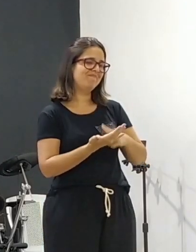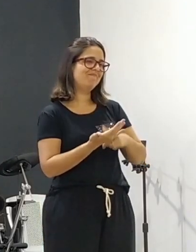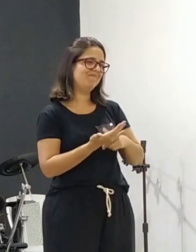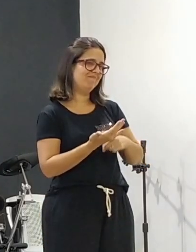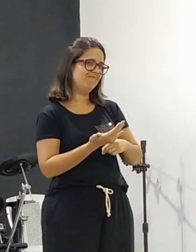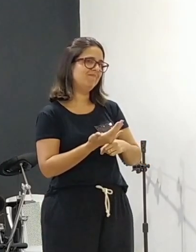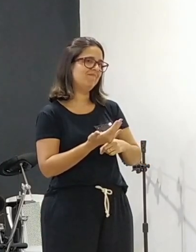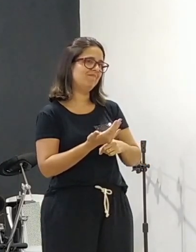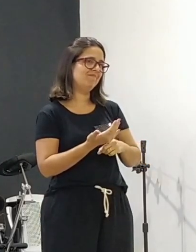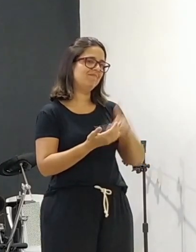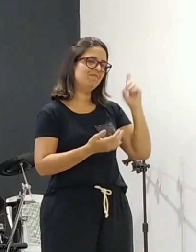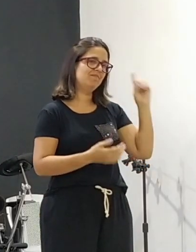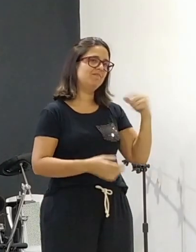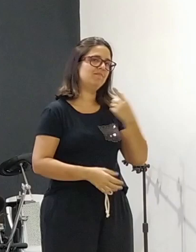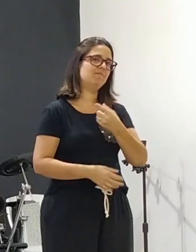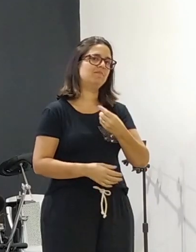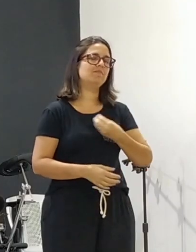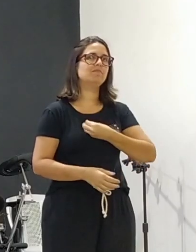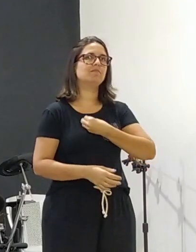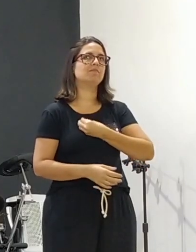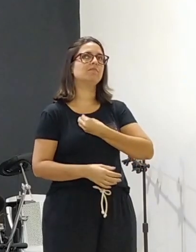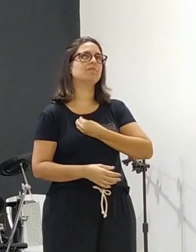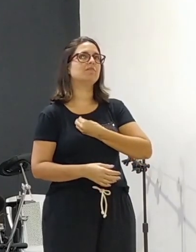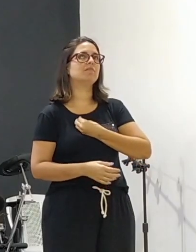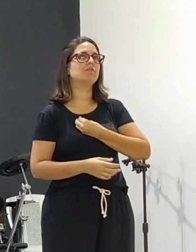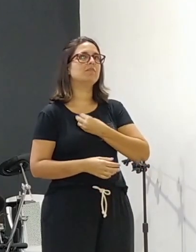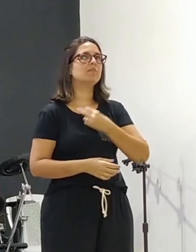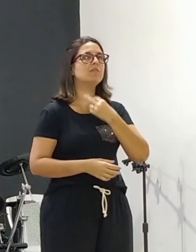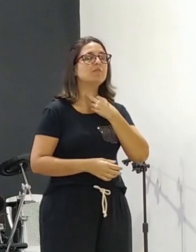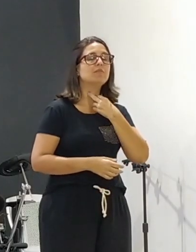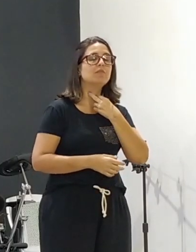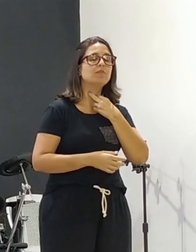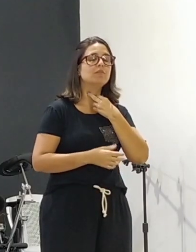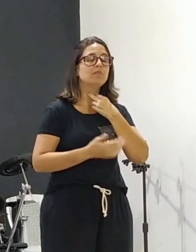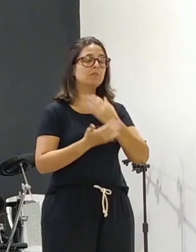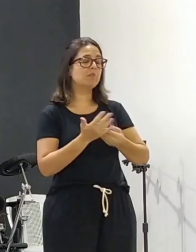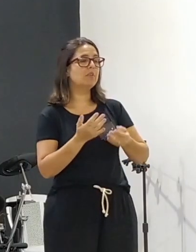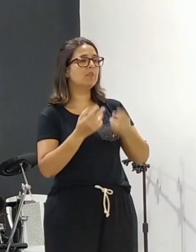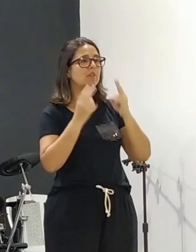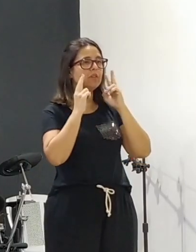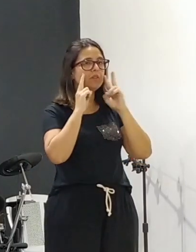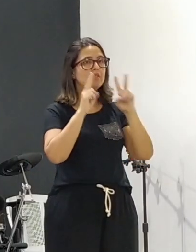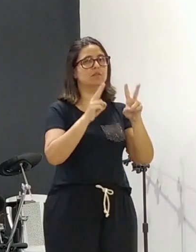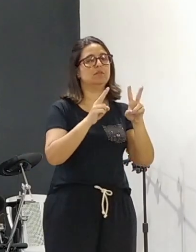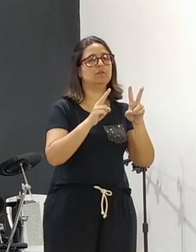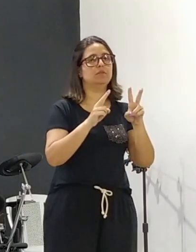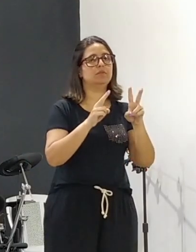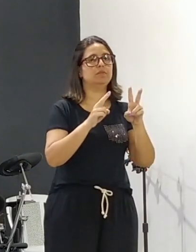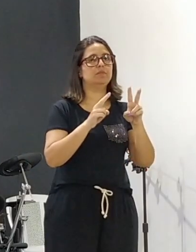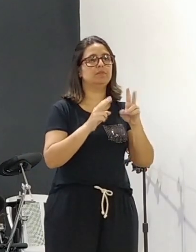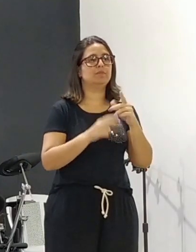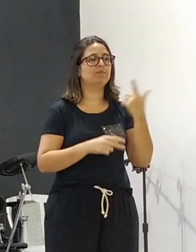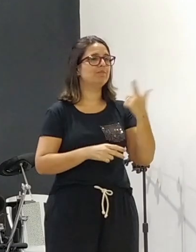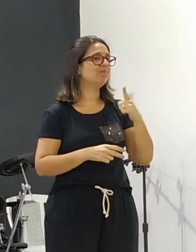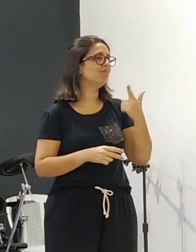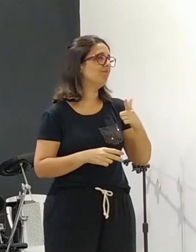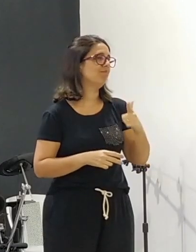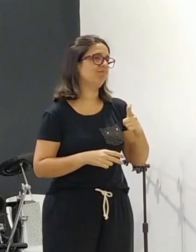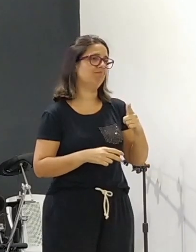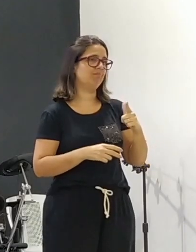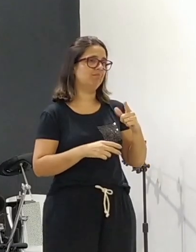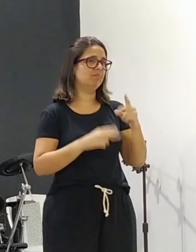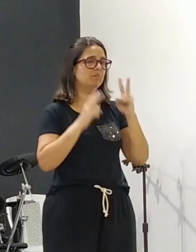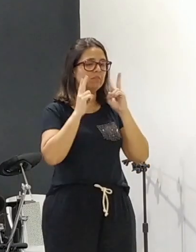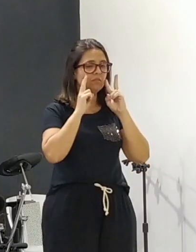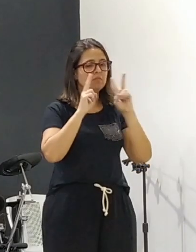vida. Essa é a visão que a gente não pode perder. Porque quando eu deixo essa visão, quando eu